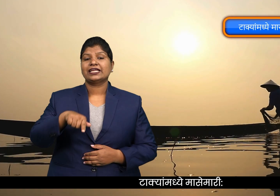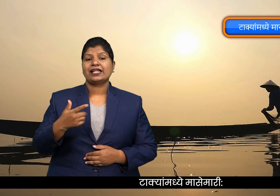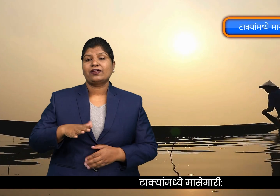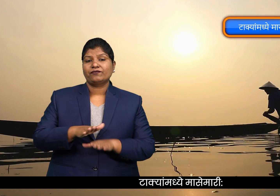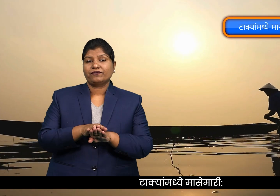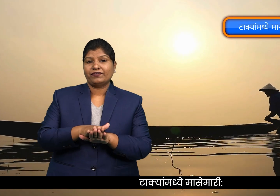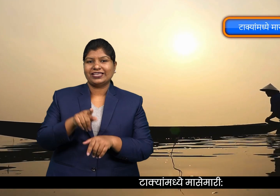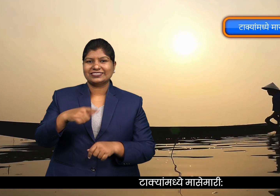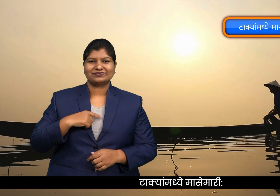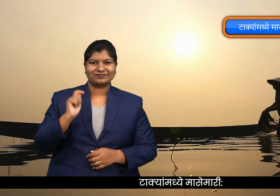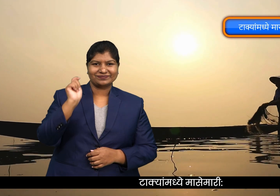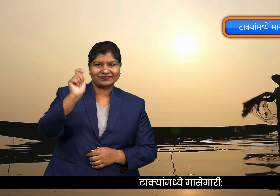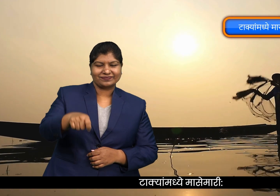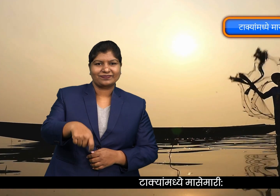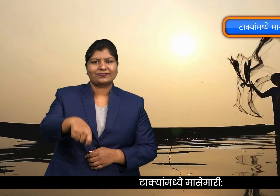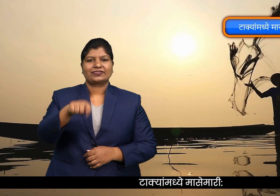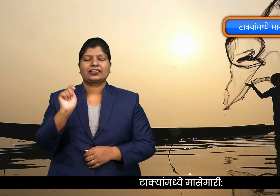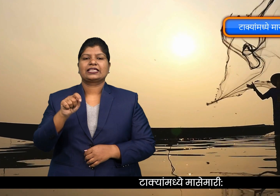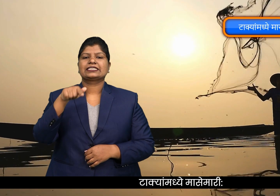टाक्यामध्ये मासेमारी.